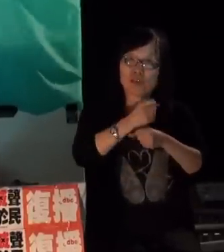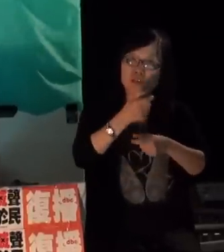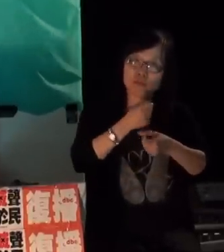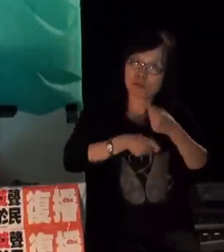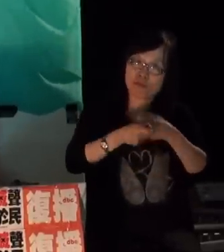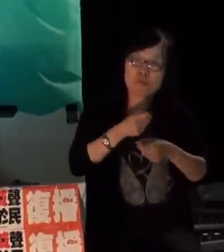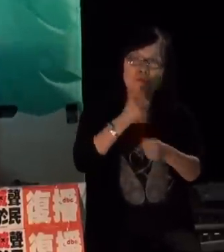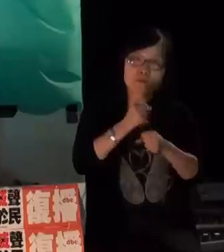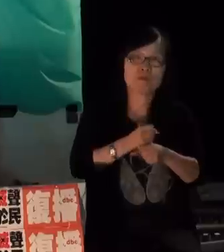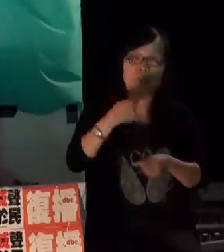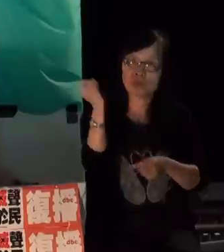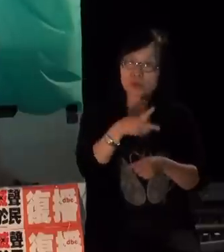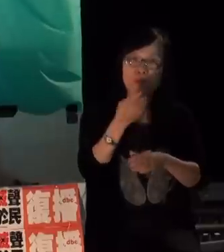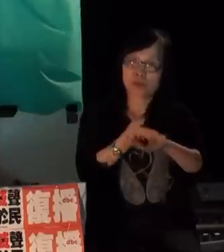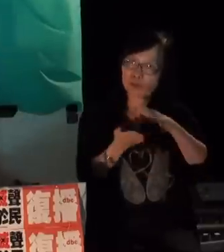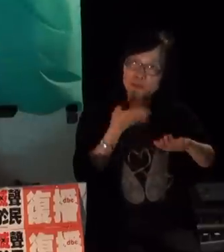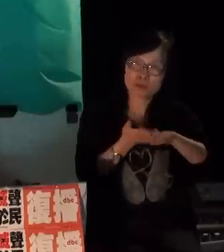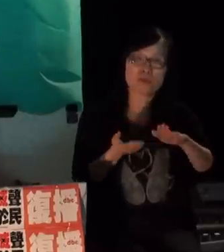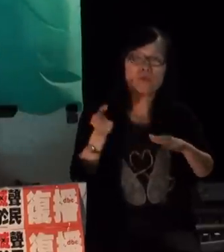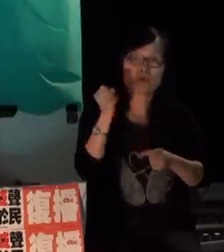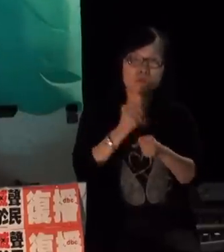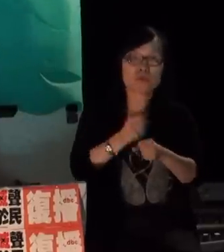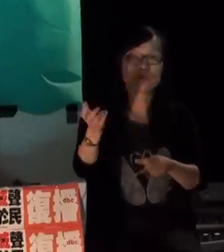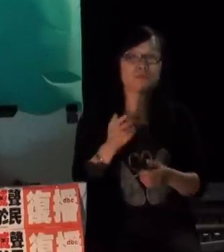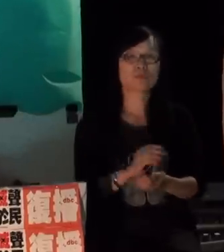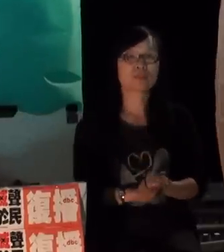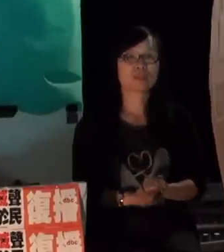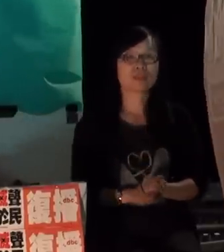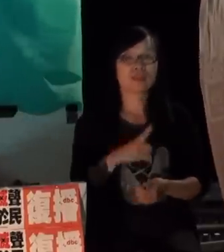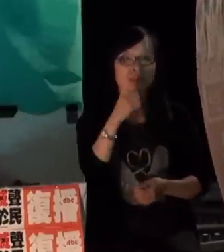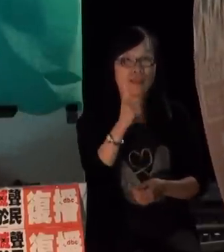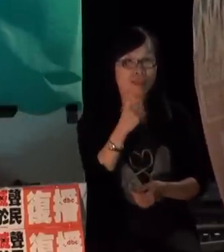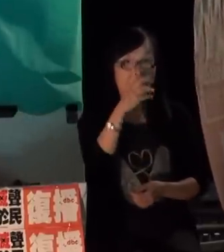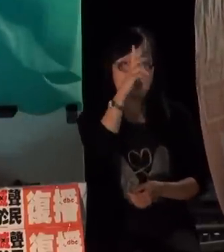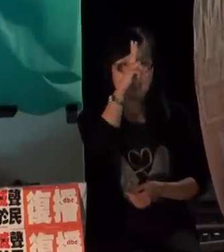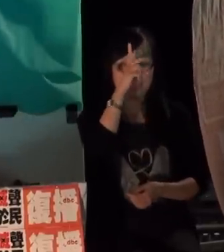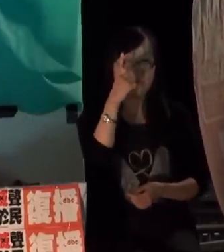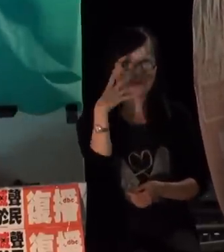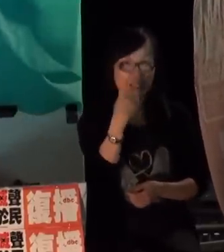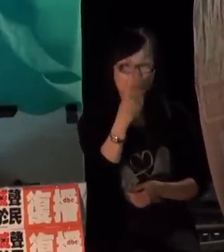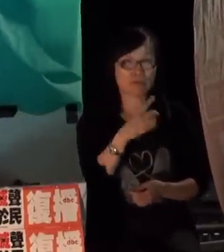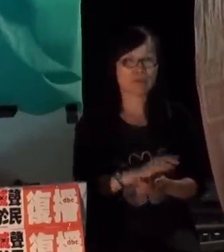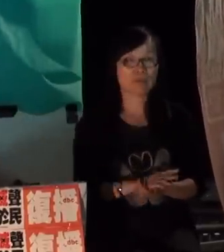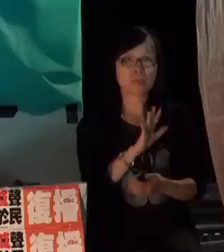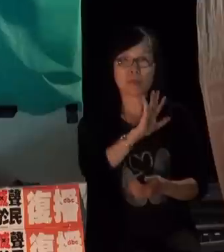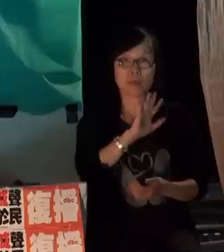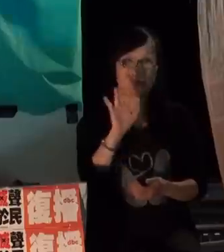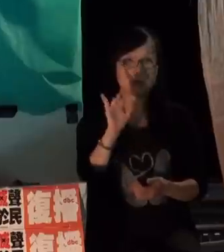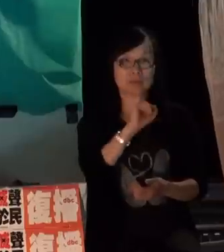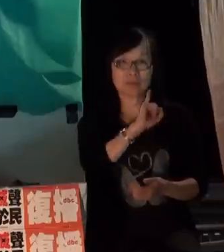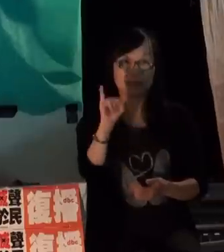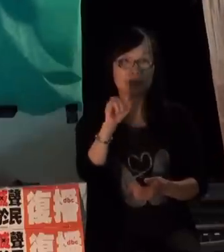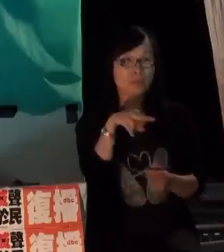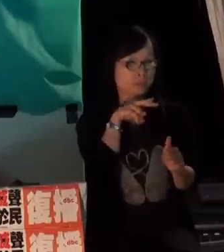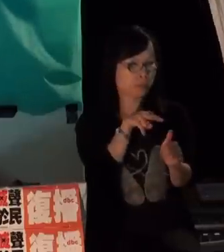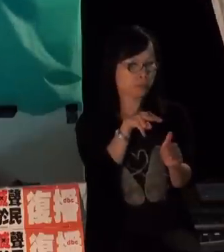膠袋， 仲慘過 賣曬啊！好簡單，一個政府係不能夠對佢